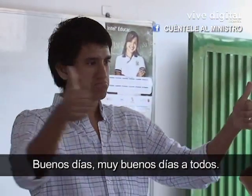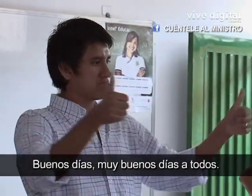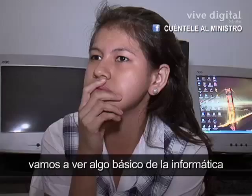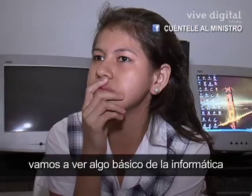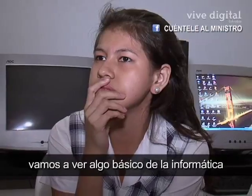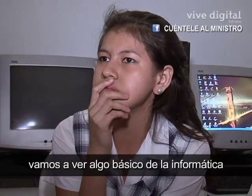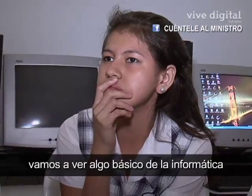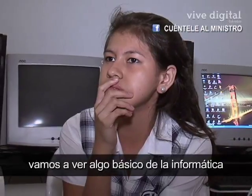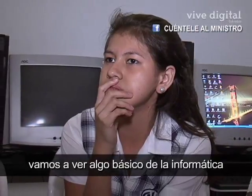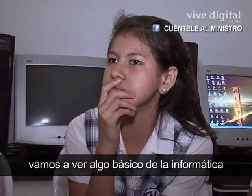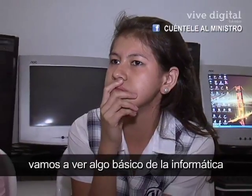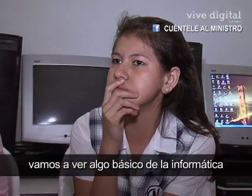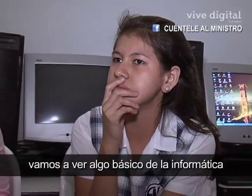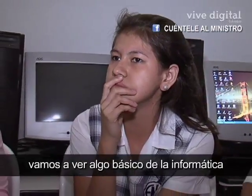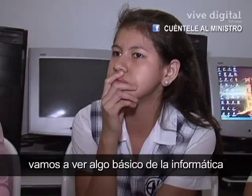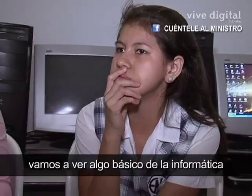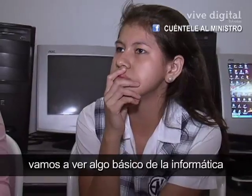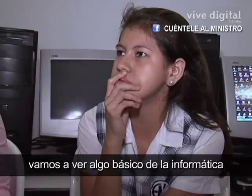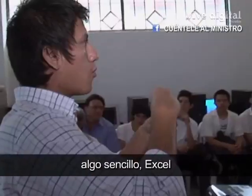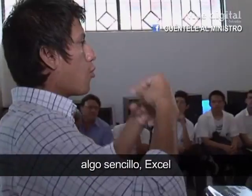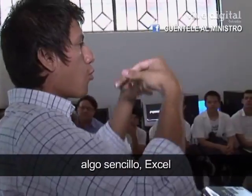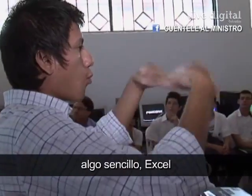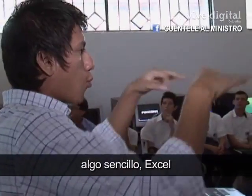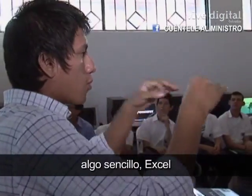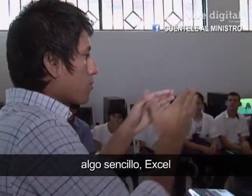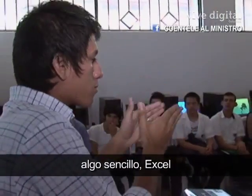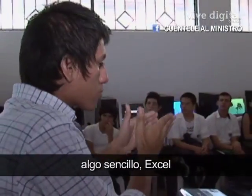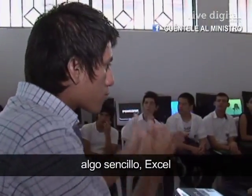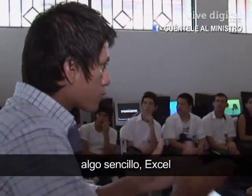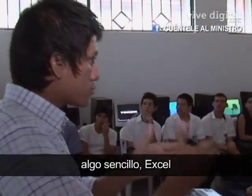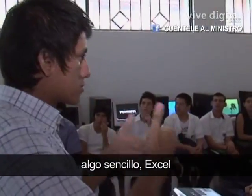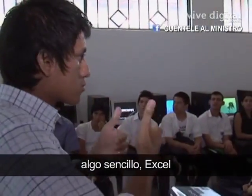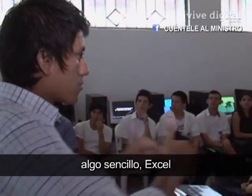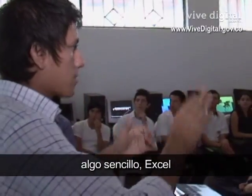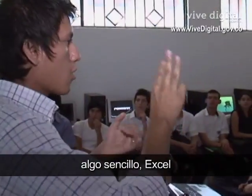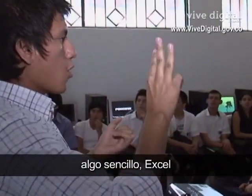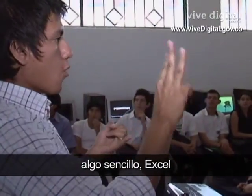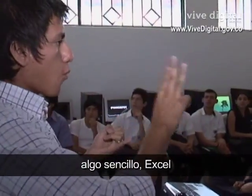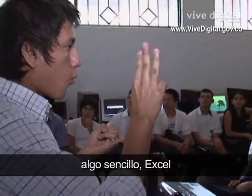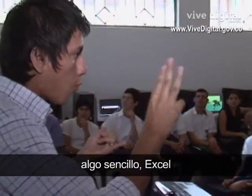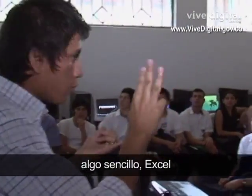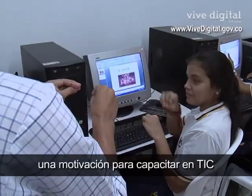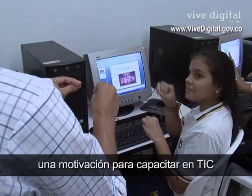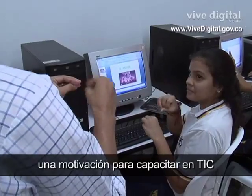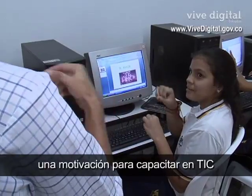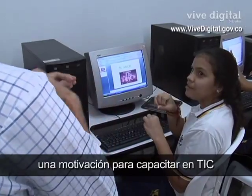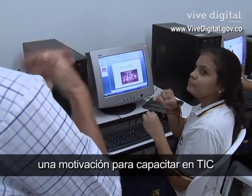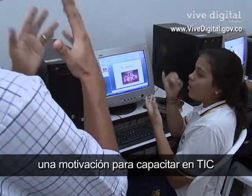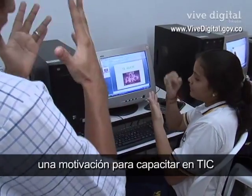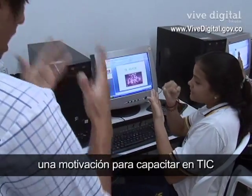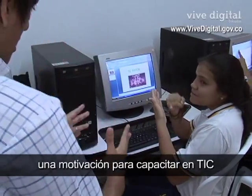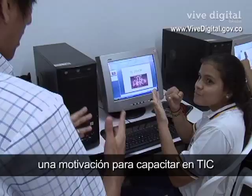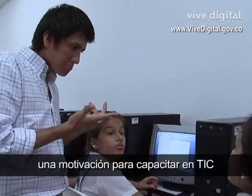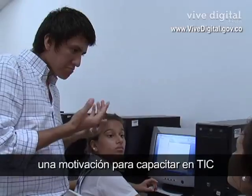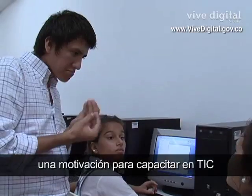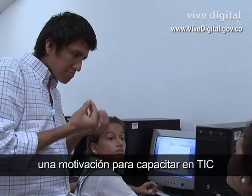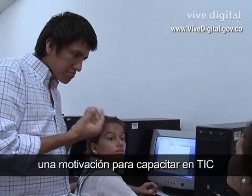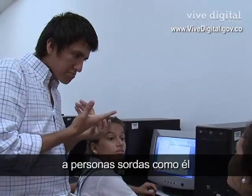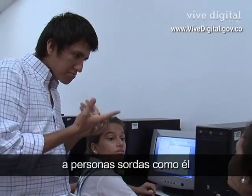Vamos a ver algo básico de la informática, algo sencillo, Excel. Una motivación para capacitar en TIC a